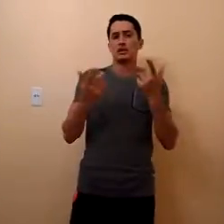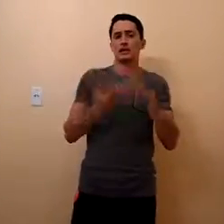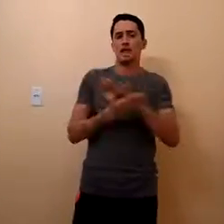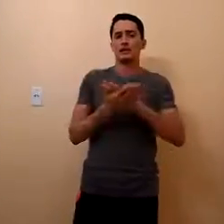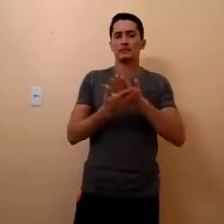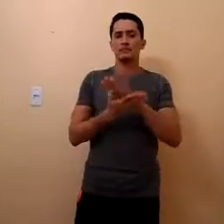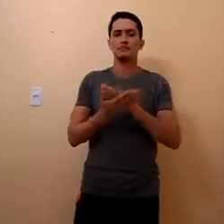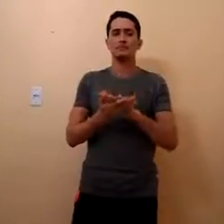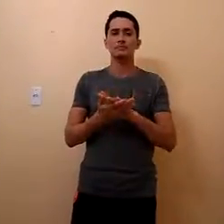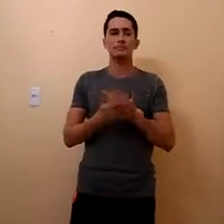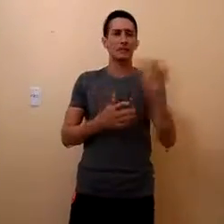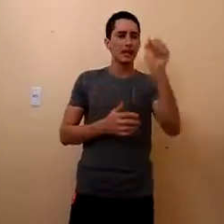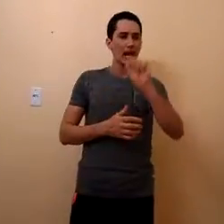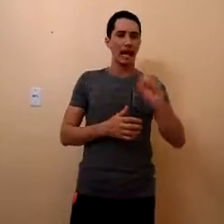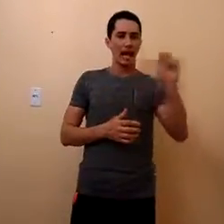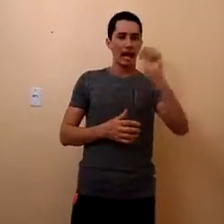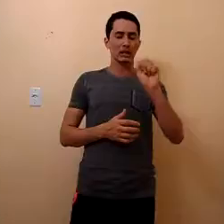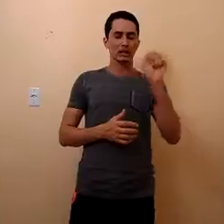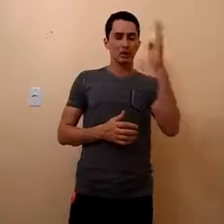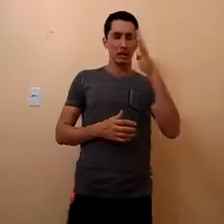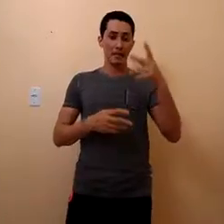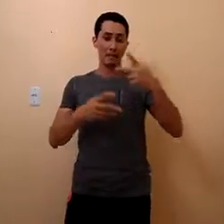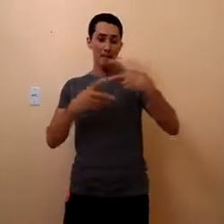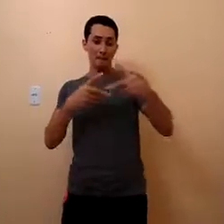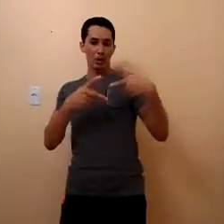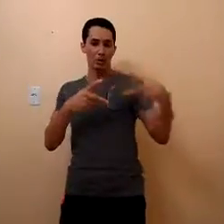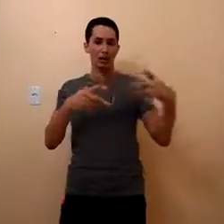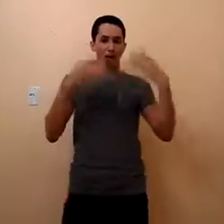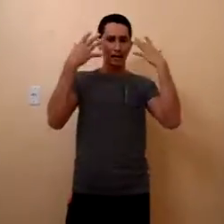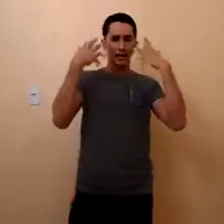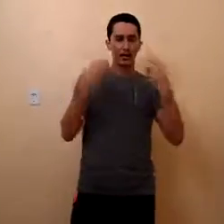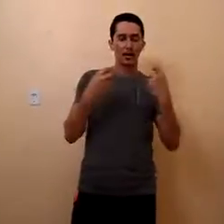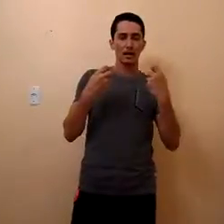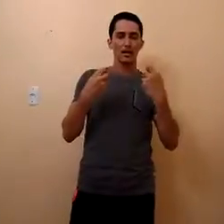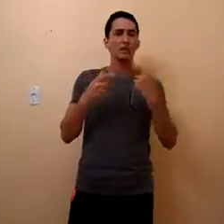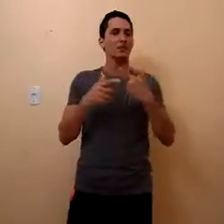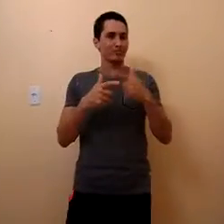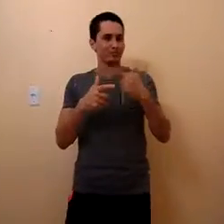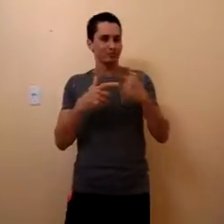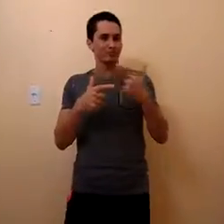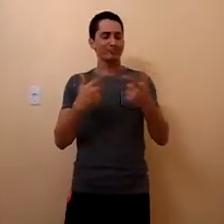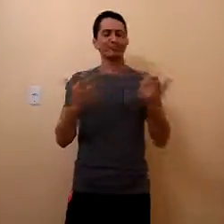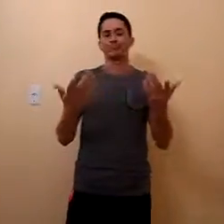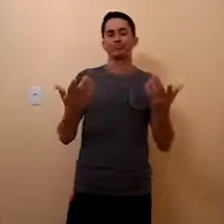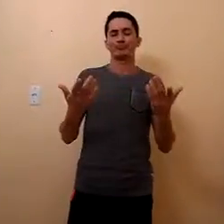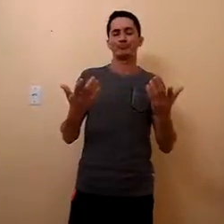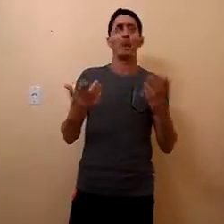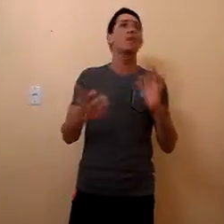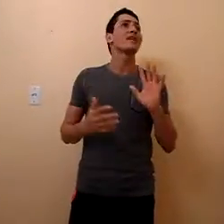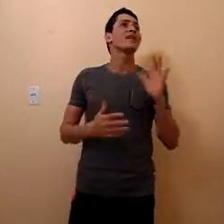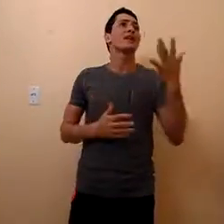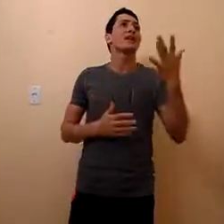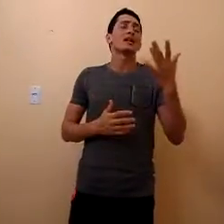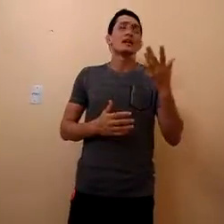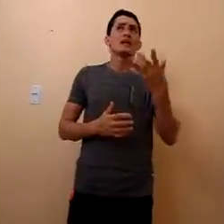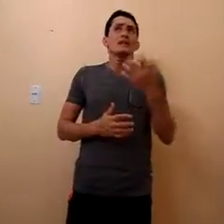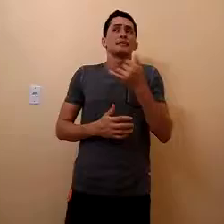A Associação Brasileira de Proteína Animal diz que haverá consequências para o setor. E, infelizmente, o que pode acontecer também